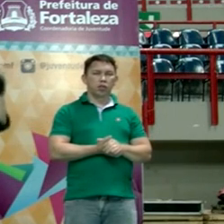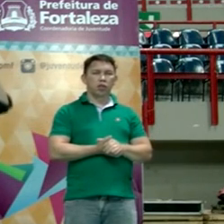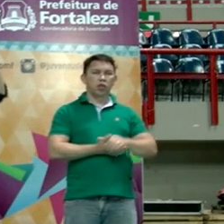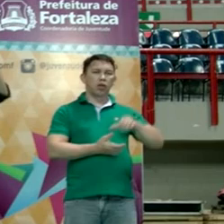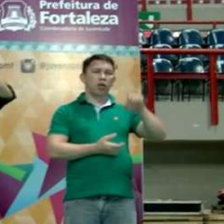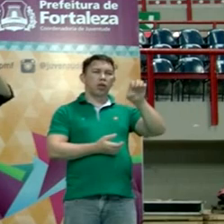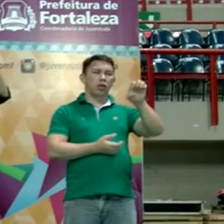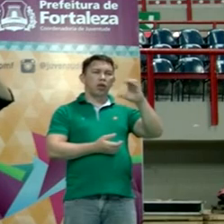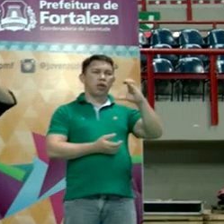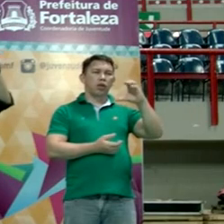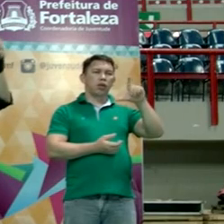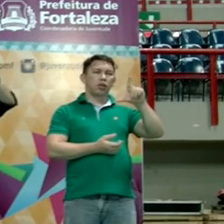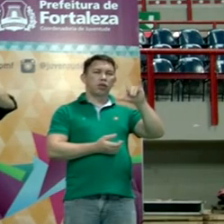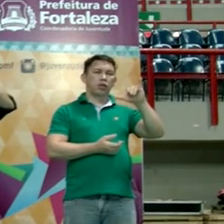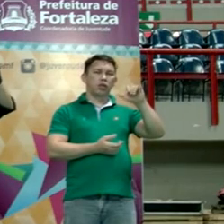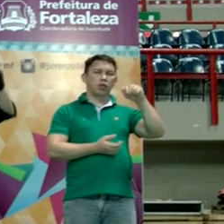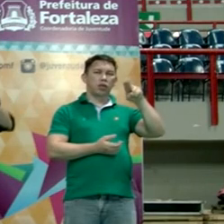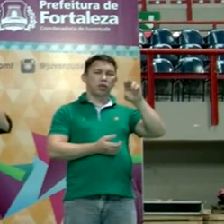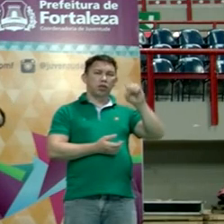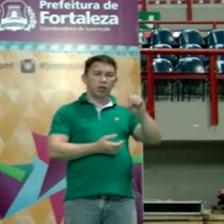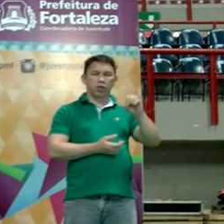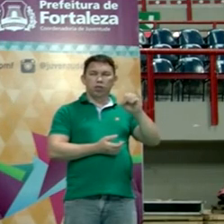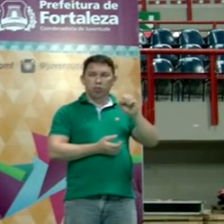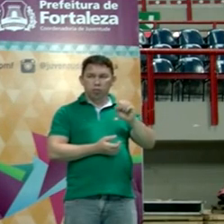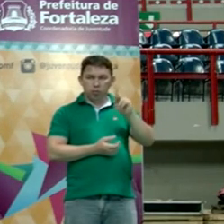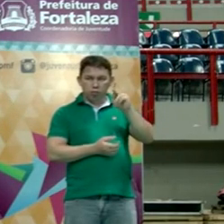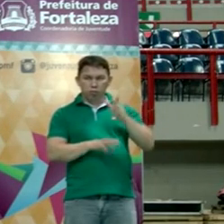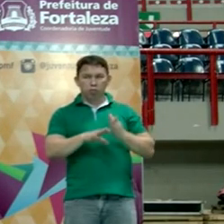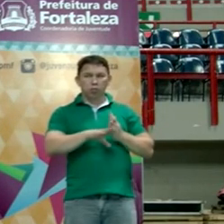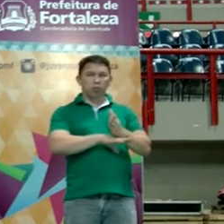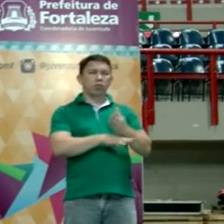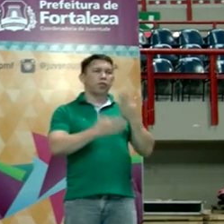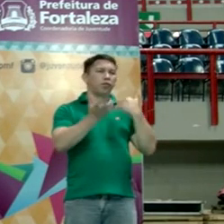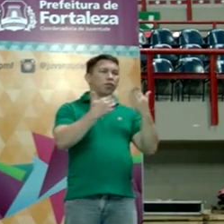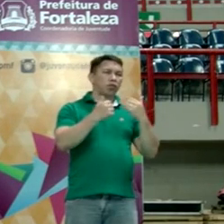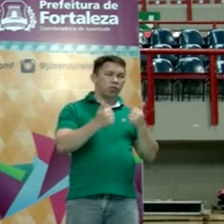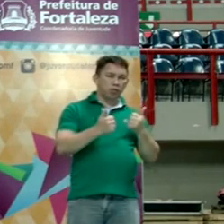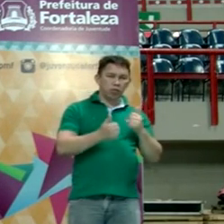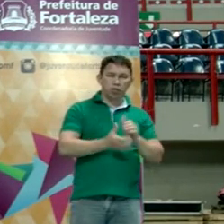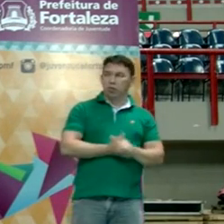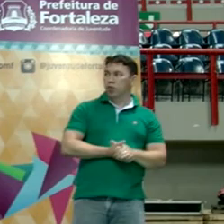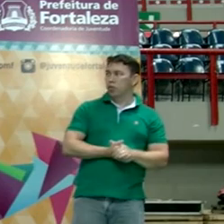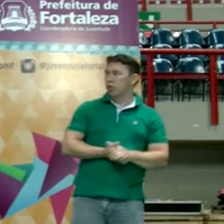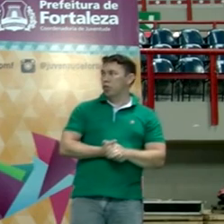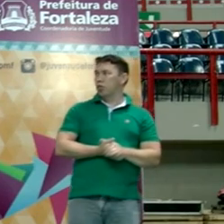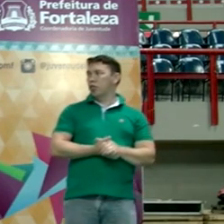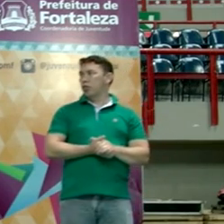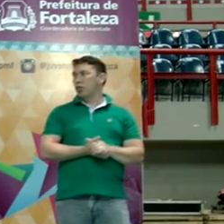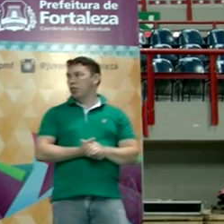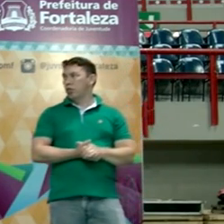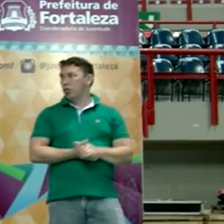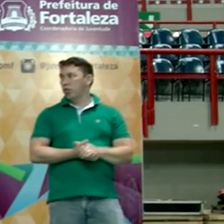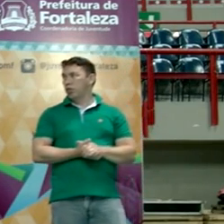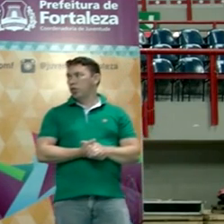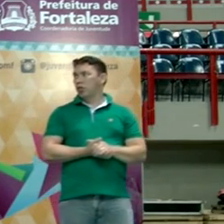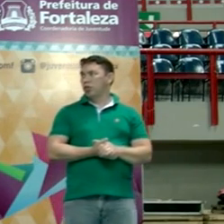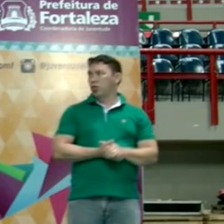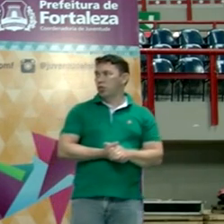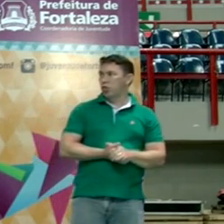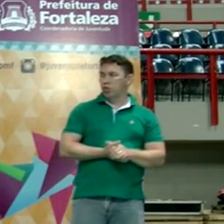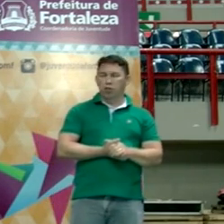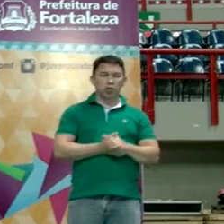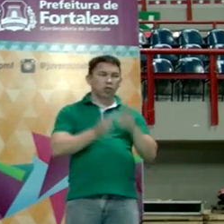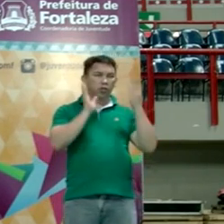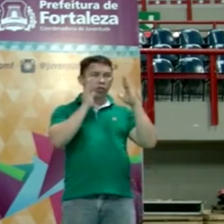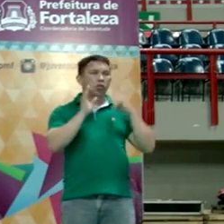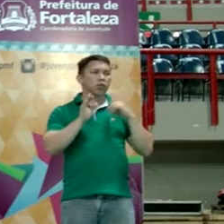outro no planeta. Então os dois que tiver lá sou eu mesmo, tá? Pode entrar que a gente fica conversando por ele. Minha gatinha, tu que mandou então, tu me faz esse favor, tá? Lá